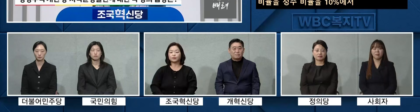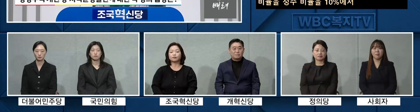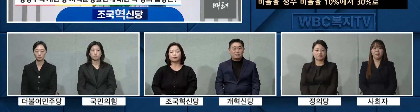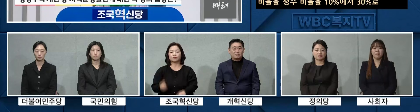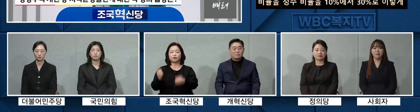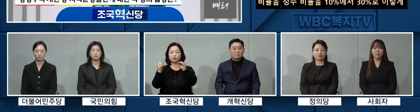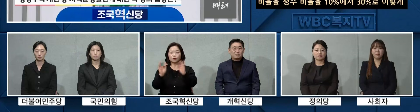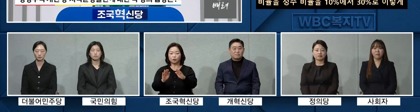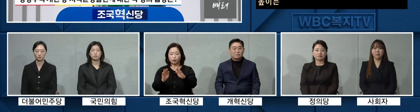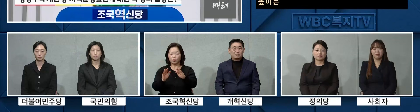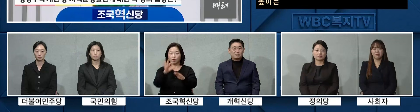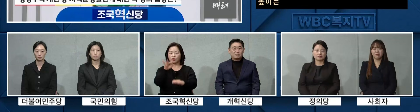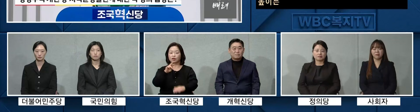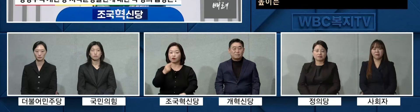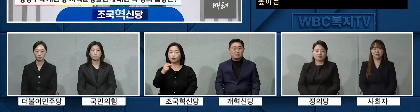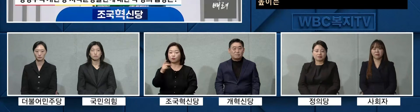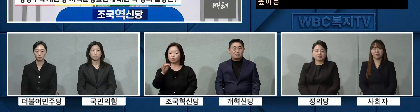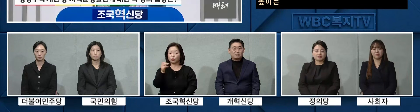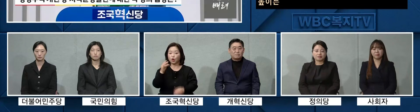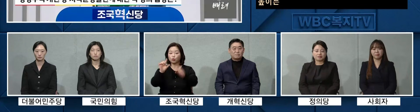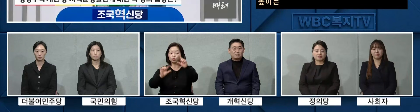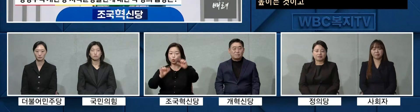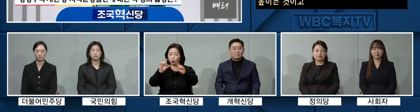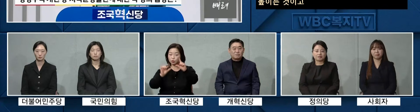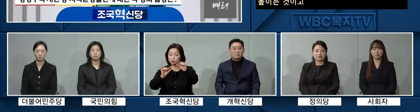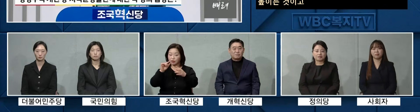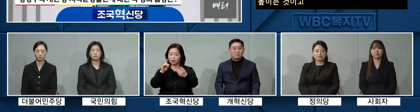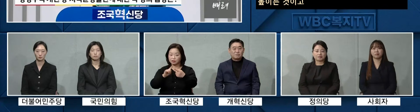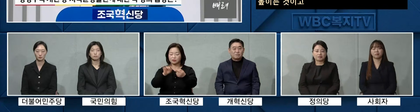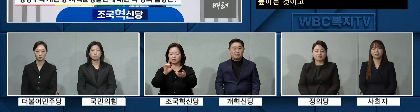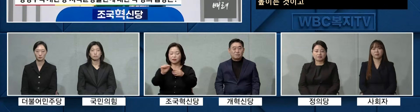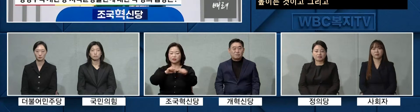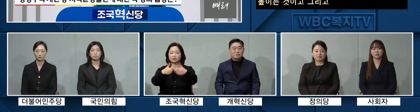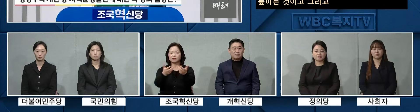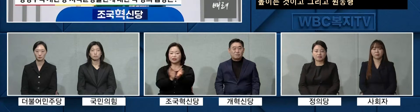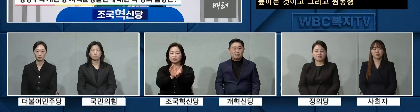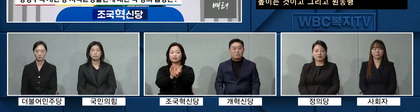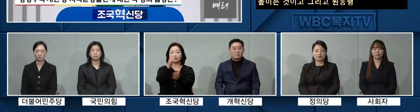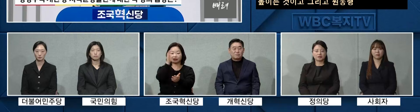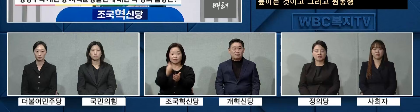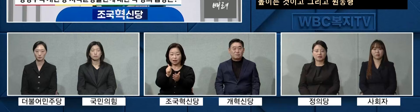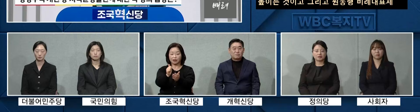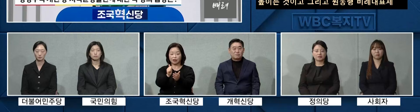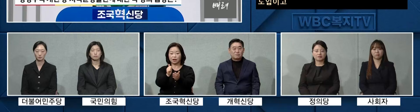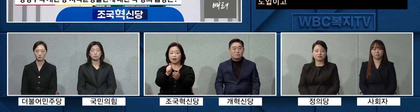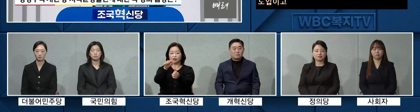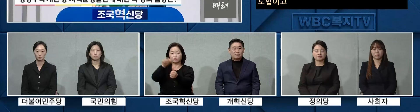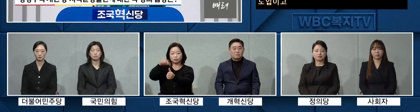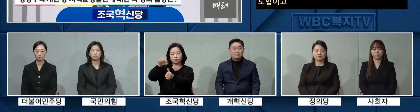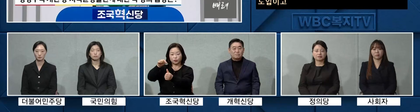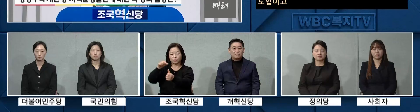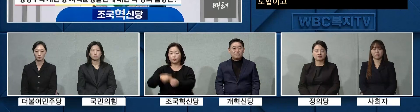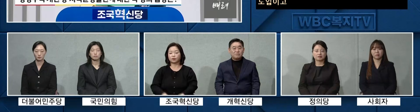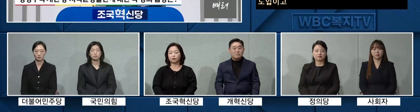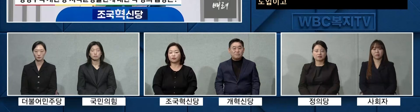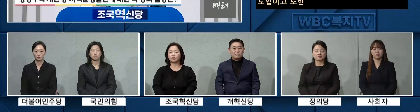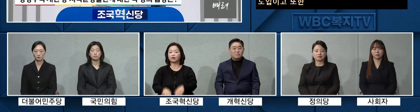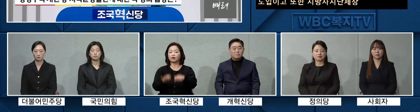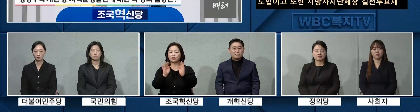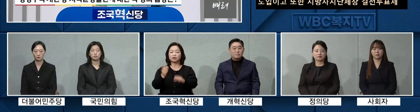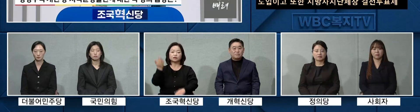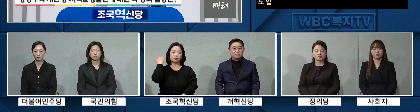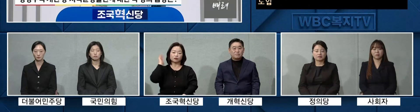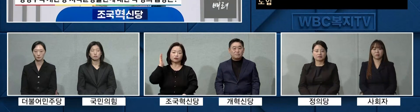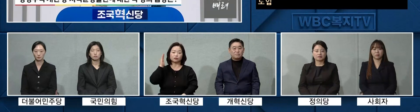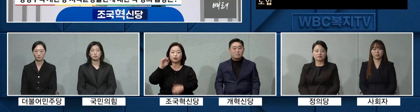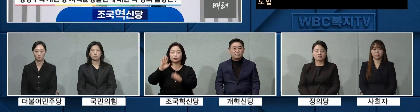연동형 비례 대표제 도입이고 또한 지방자치단체장 결선 투표제 도입 등입니다. 이재명 대통령께서도